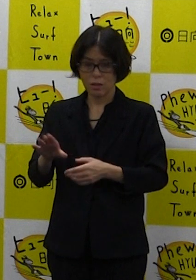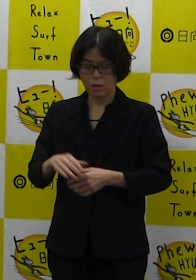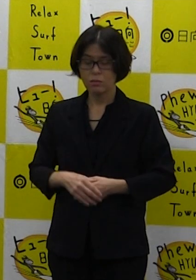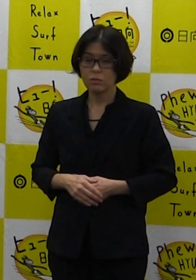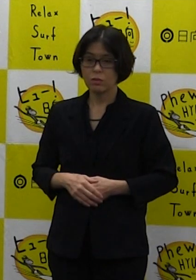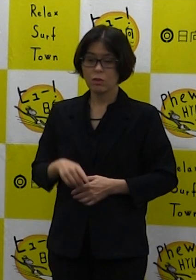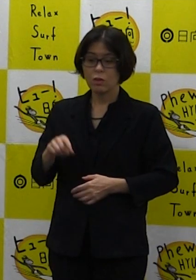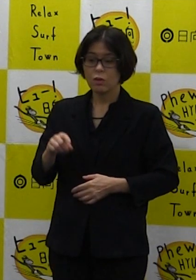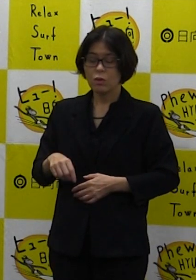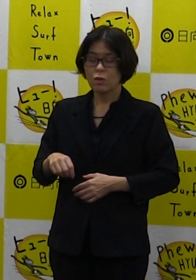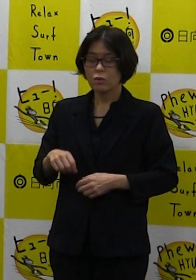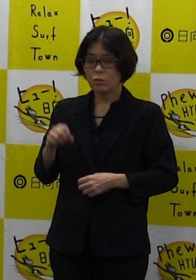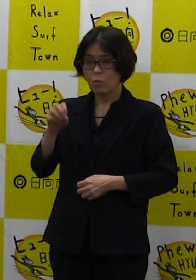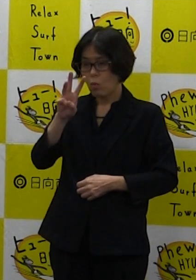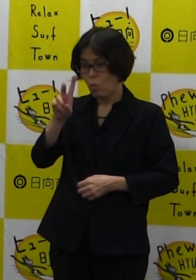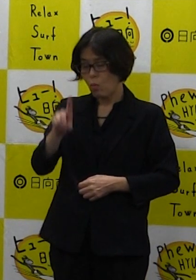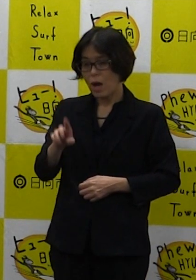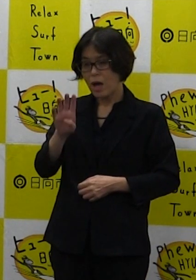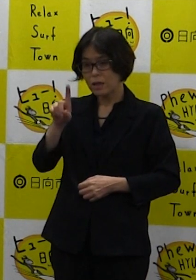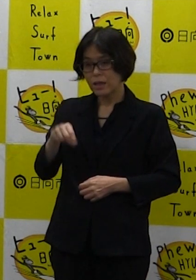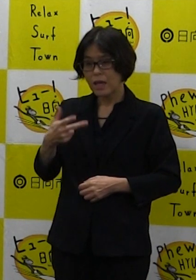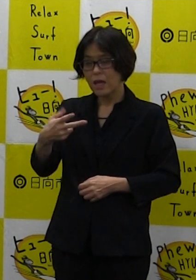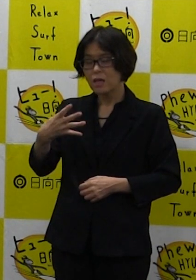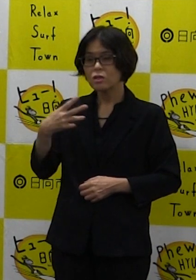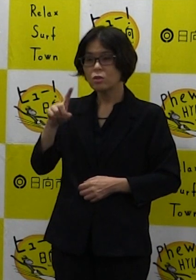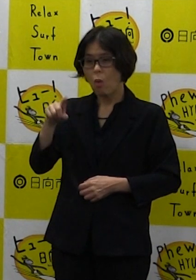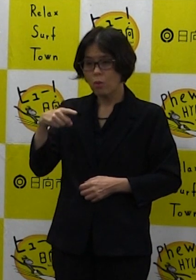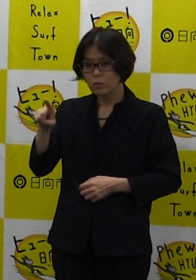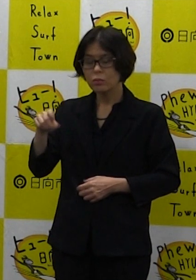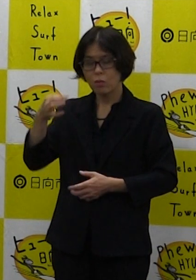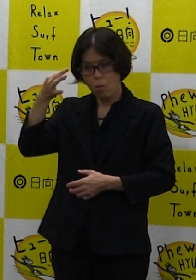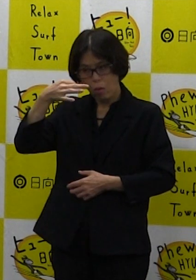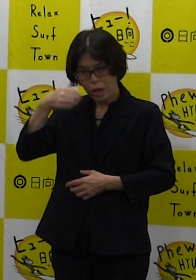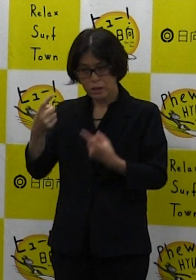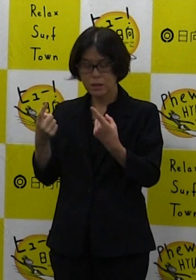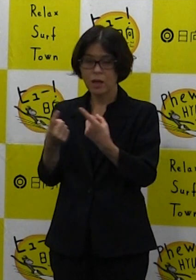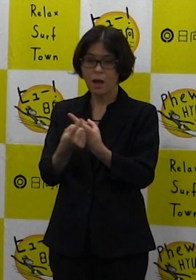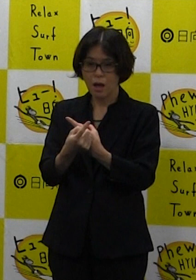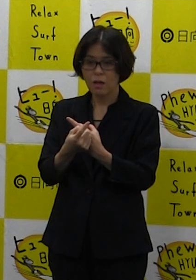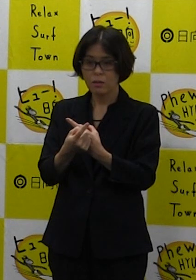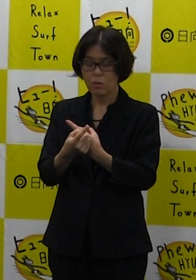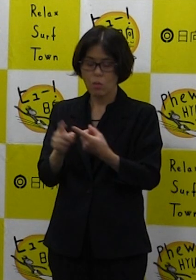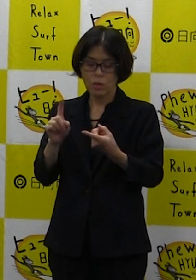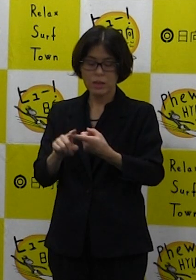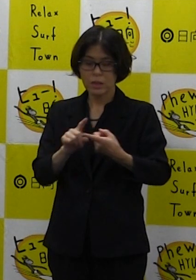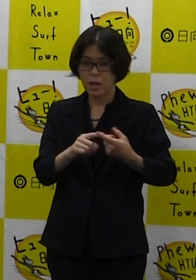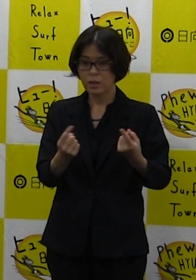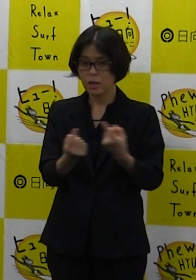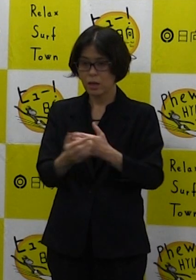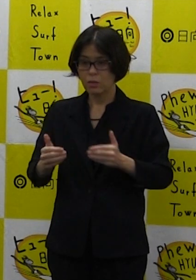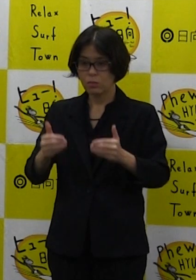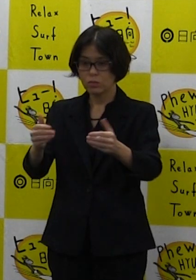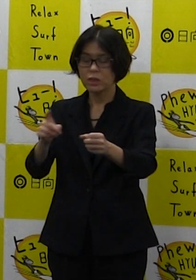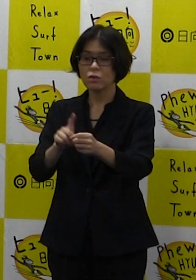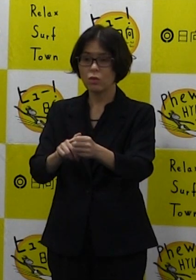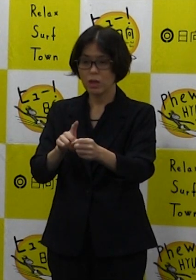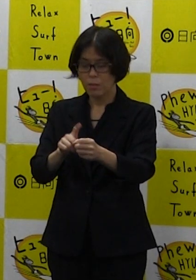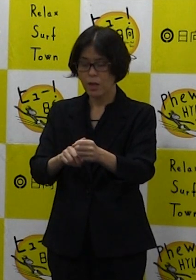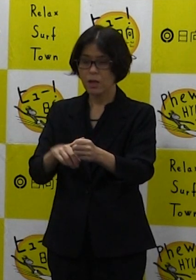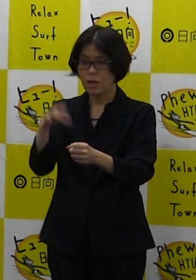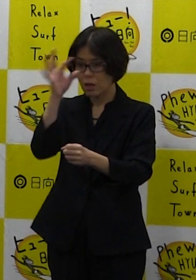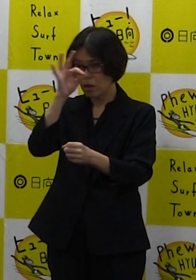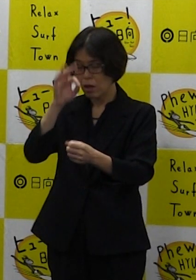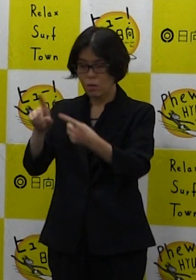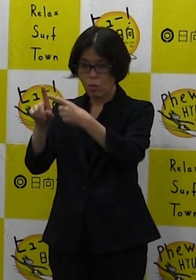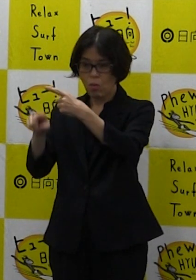本市のワーケーションの付加価値高付加価値化と最適化を推進するため官公庁の